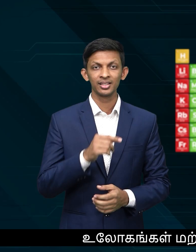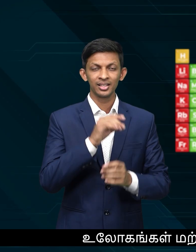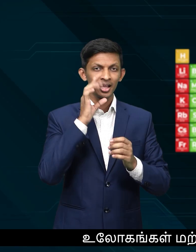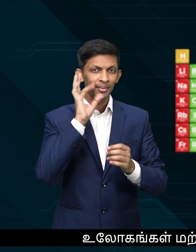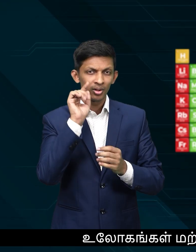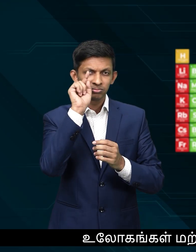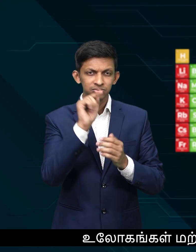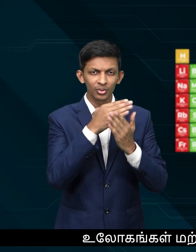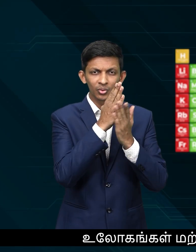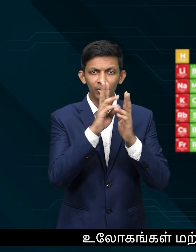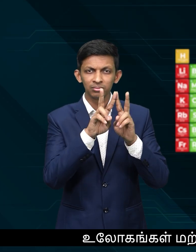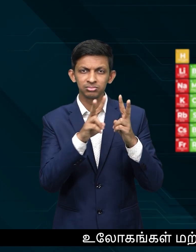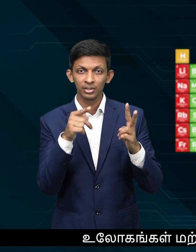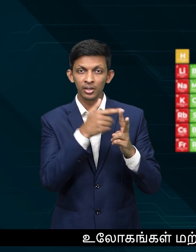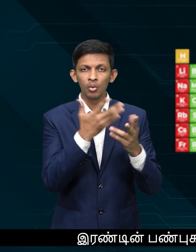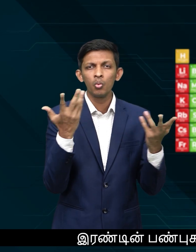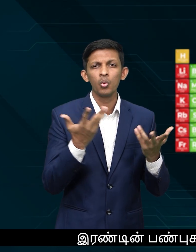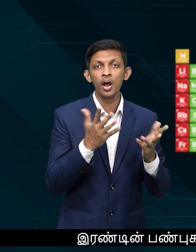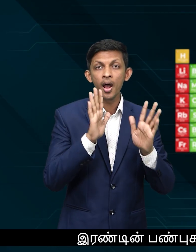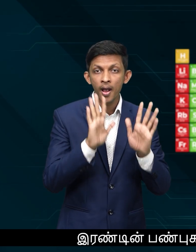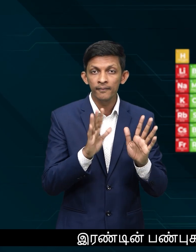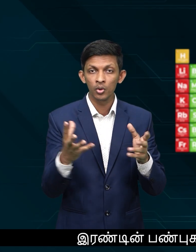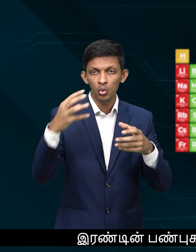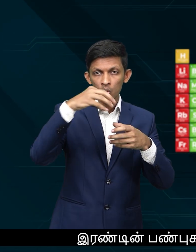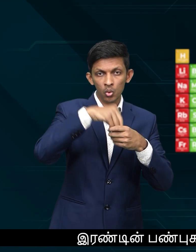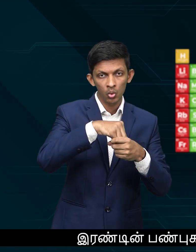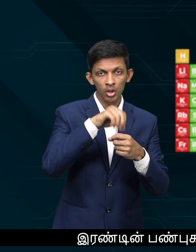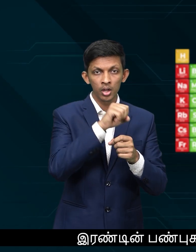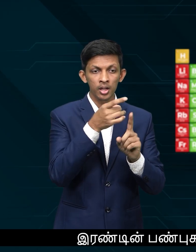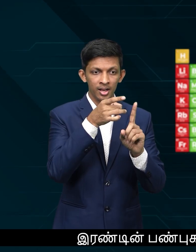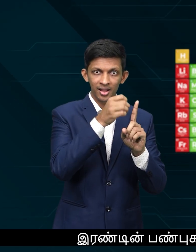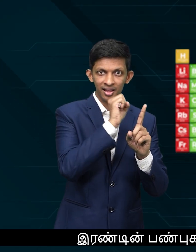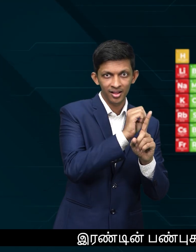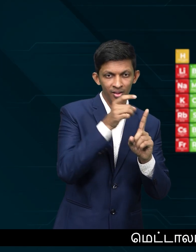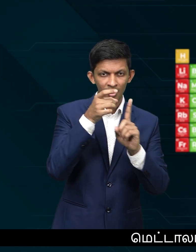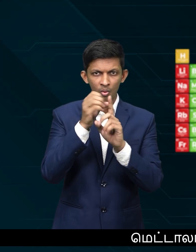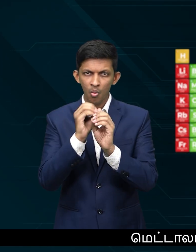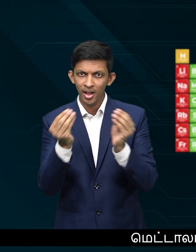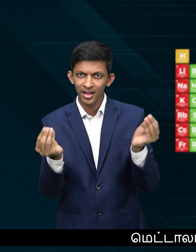உலோகங்கள் மற்றும் உலோகங்கள் அல்லாத இரண்டின் பண்புகளை கொண்ட தனிமங்கள் மெட்டலாய்டுகள்